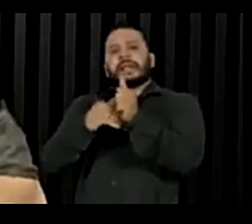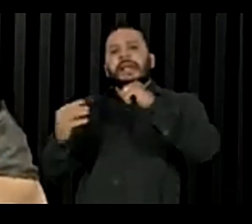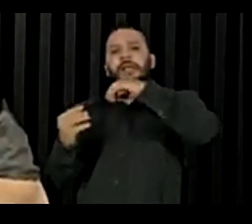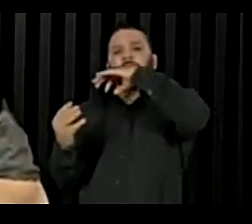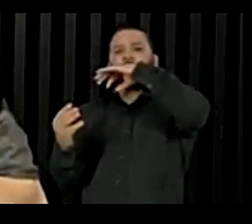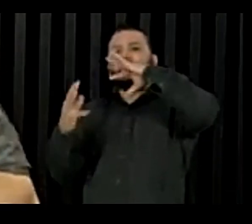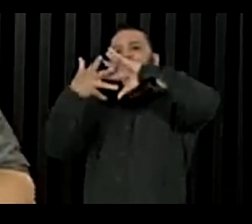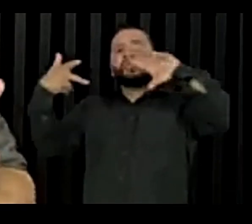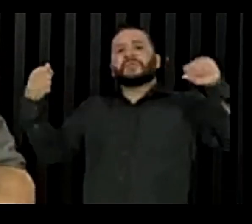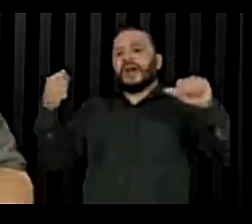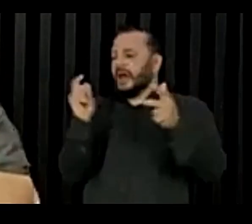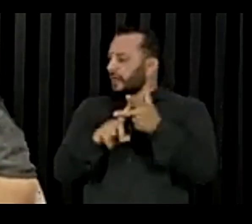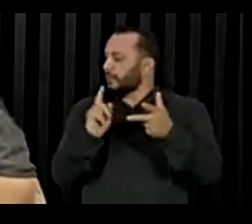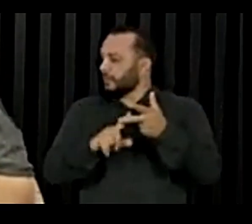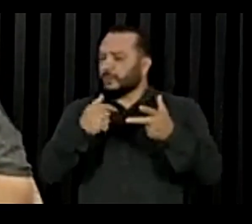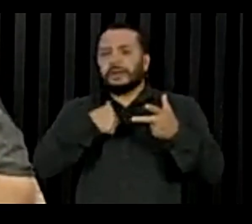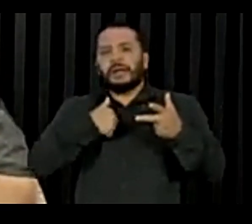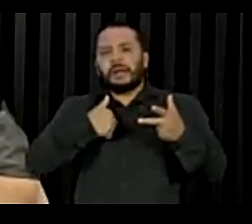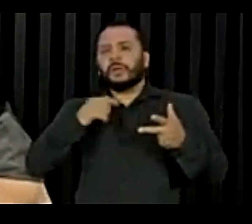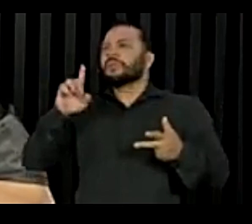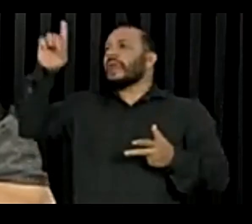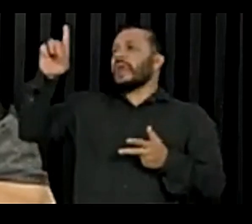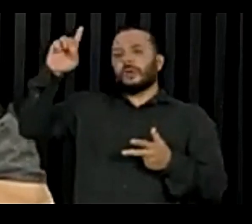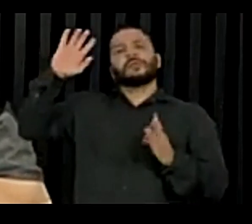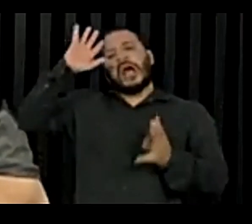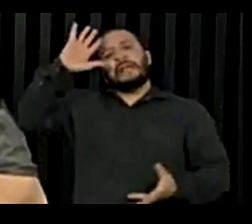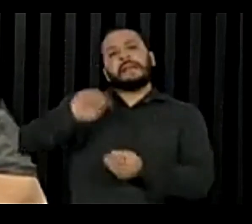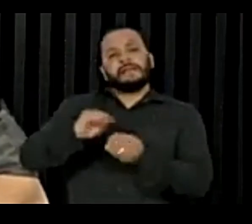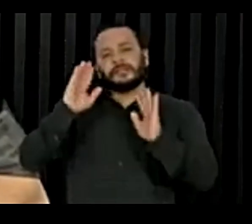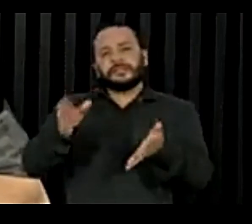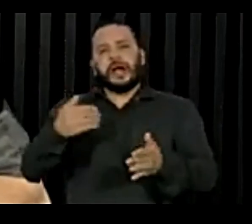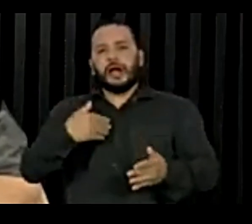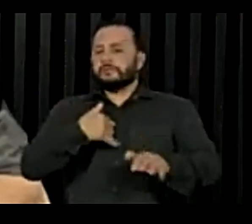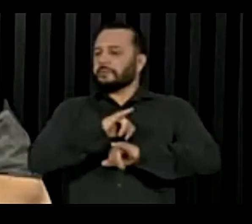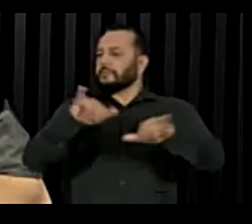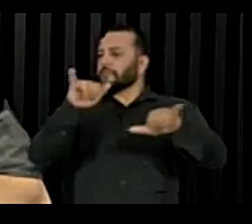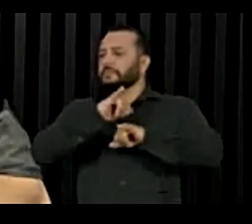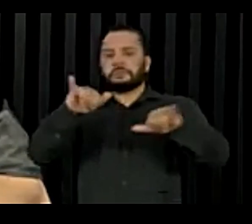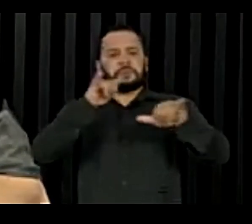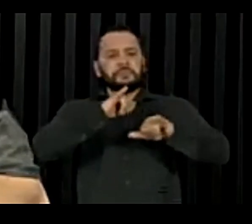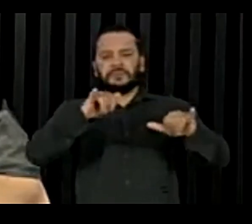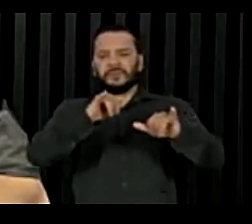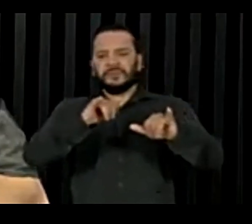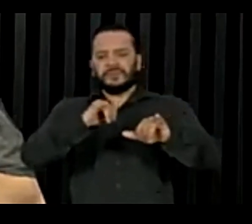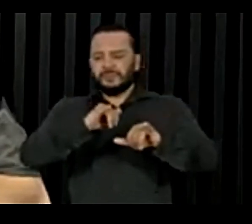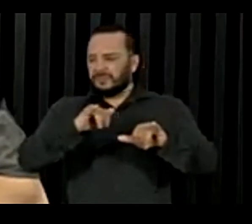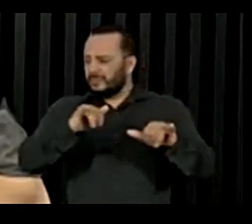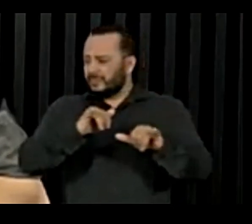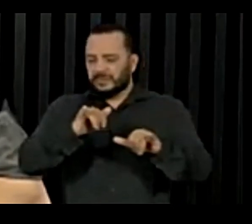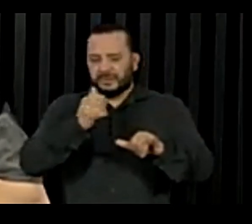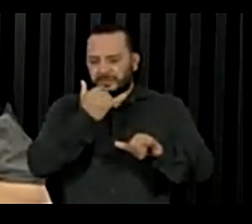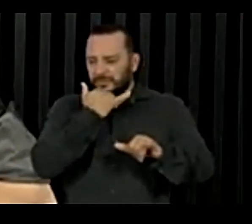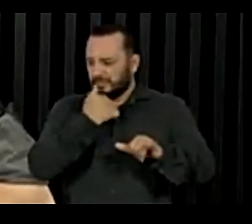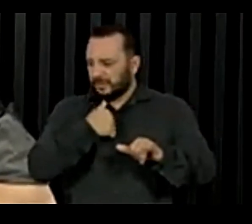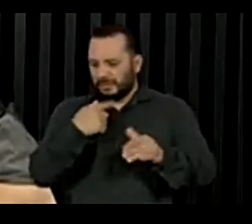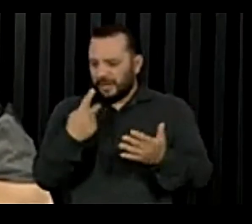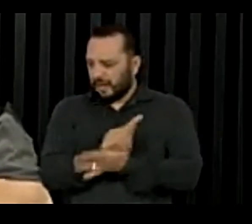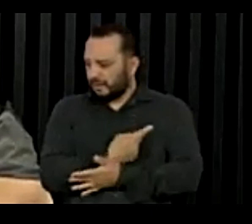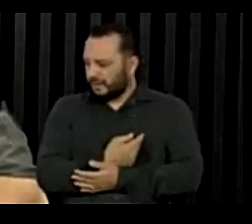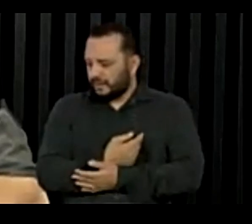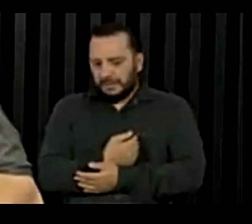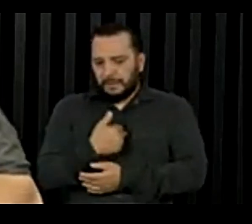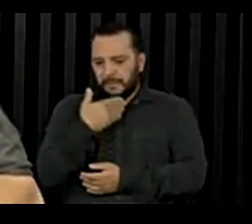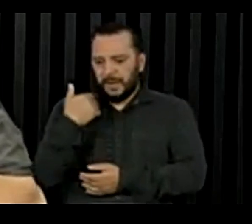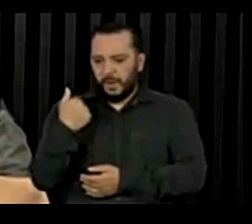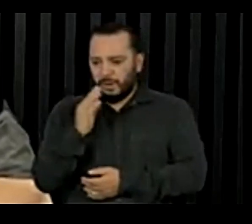propagar isso com uma arrogância, como se a gente fosse realmente brilhante. Então eu acho que uma das coisas que a maturidade me trouxe foi, às vezes é bom calar a boca. Às